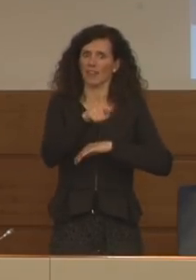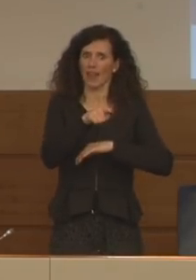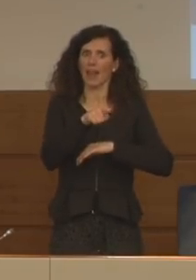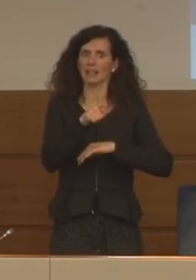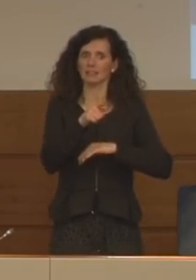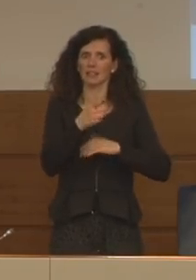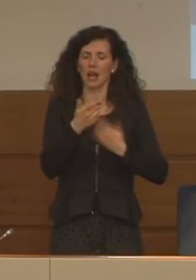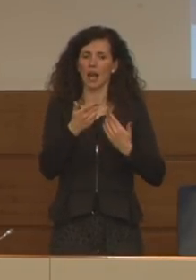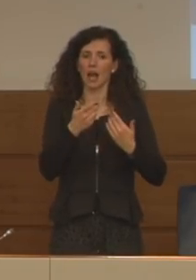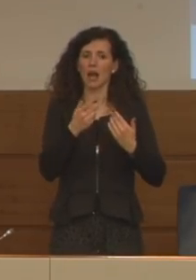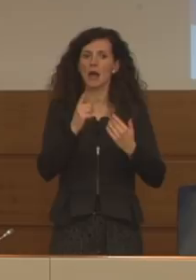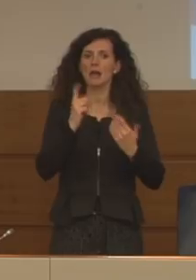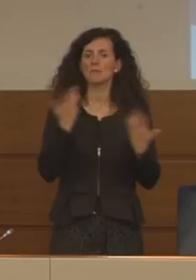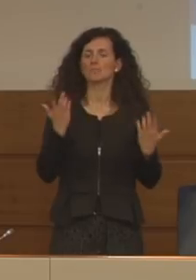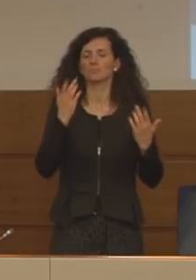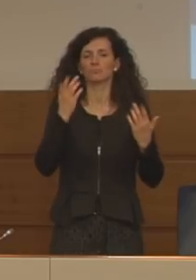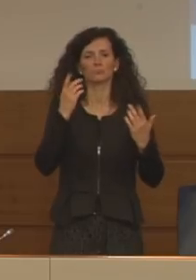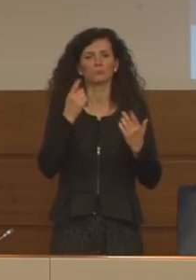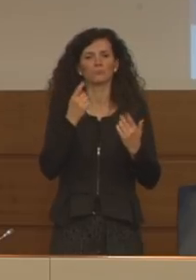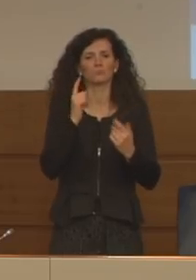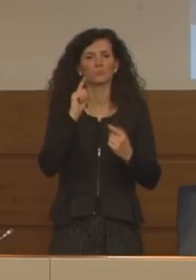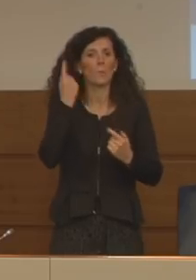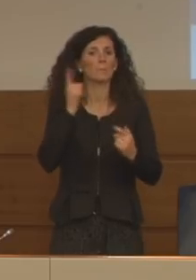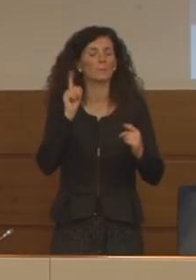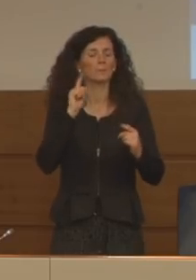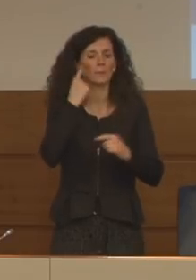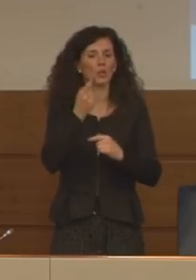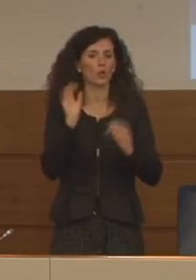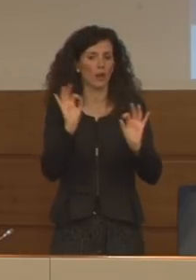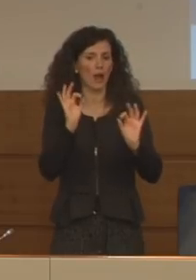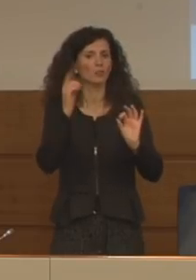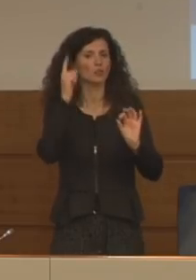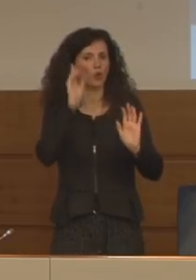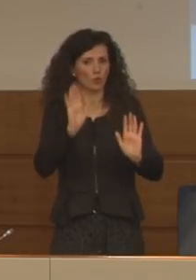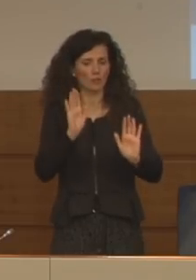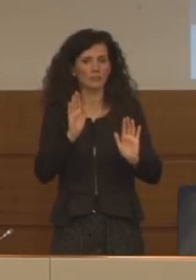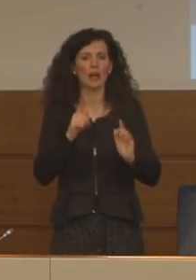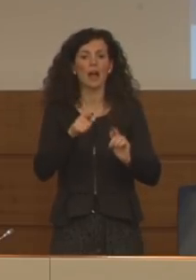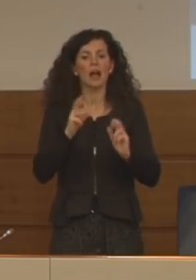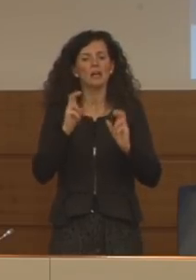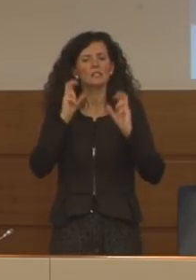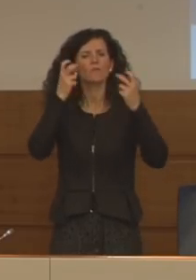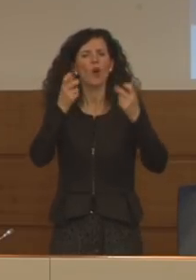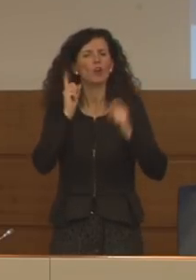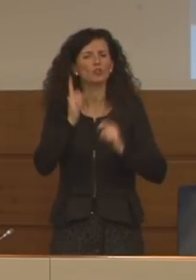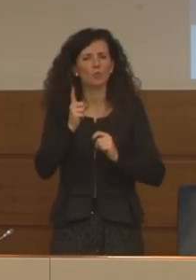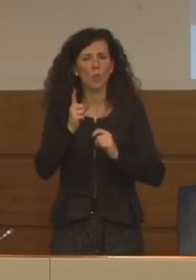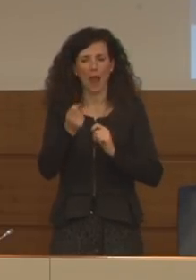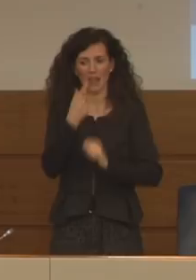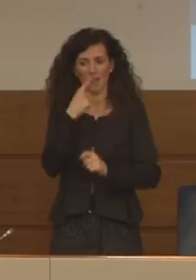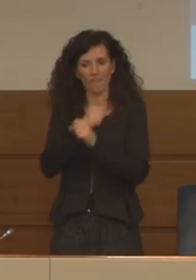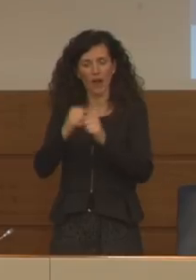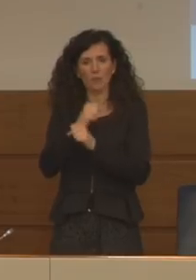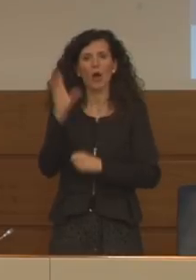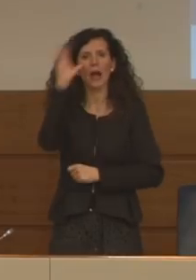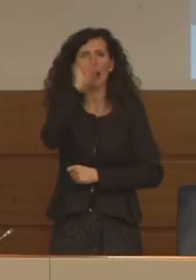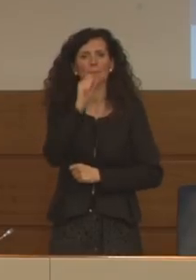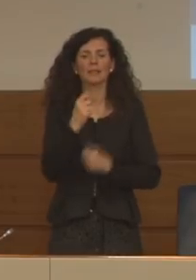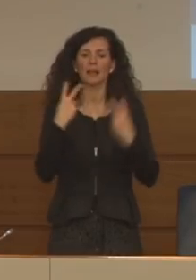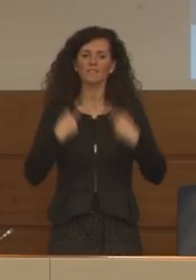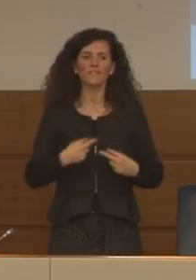ciò che conta è lo sforzo quindi è di poter dimostrare quante vite salviamo chi se ne giova